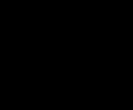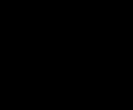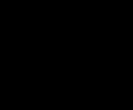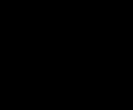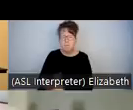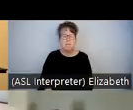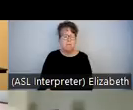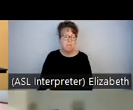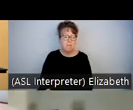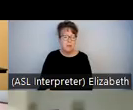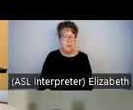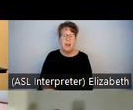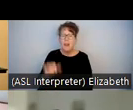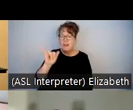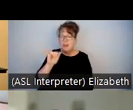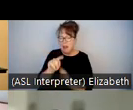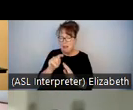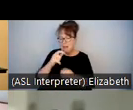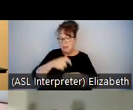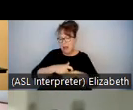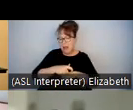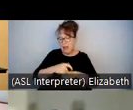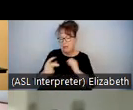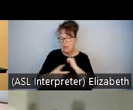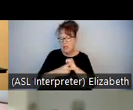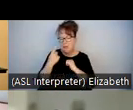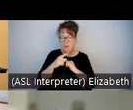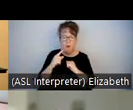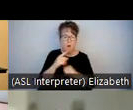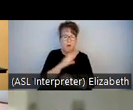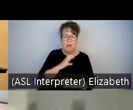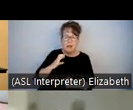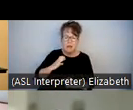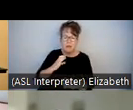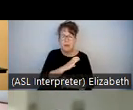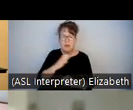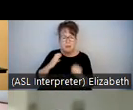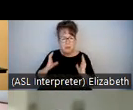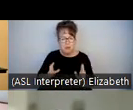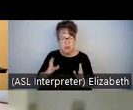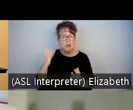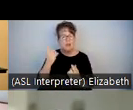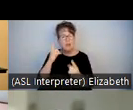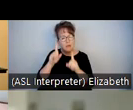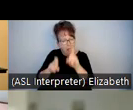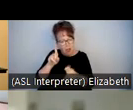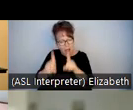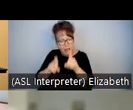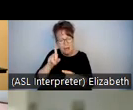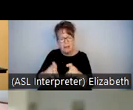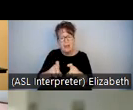Justicia ambiental Así que va a haber un tiempo para el los miembros del Consejo